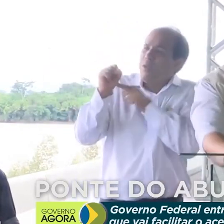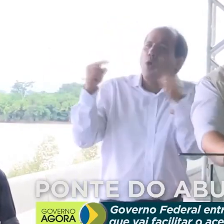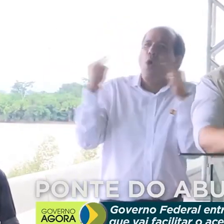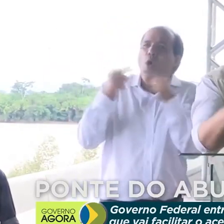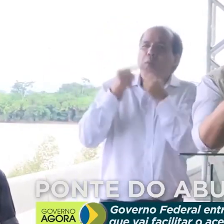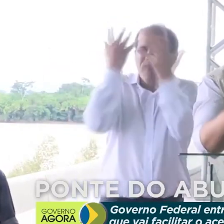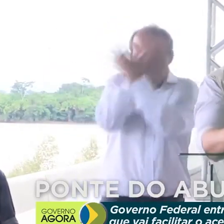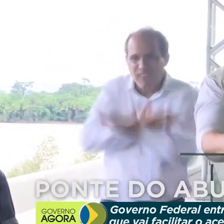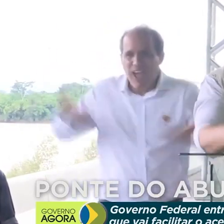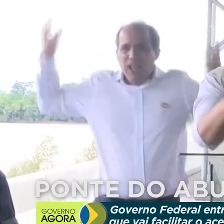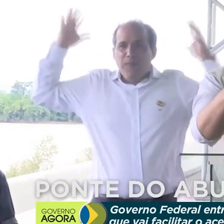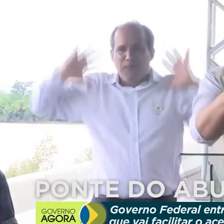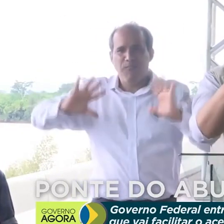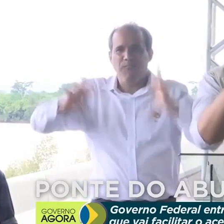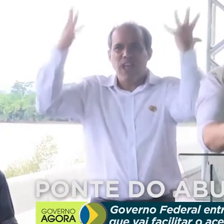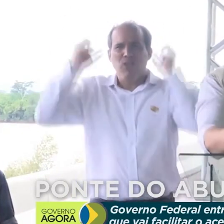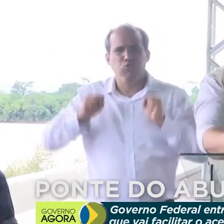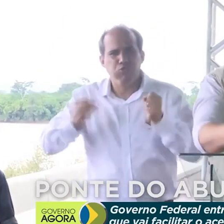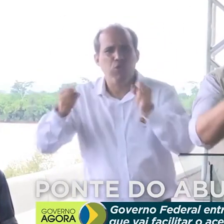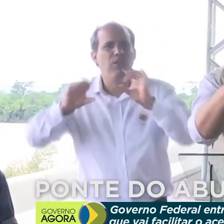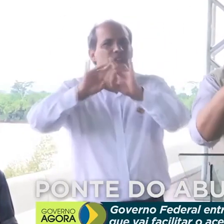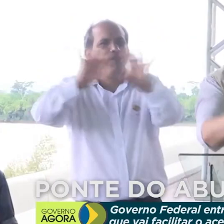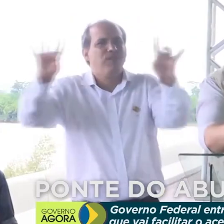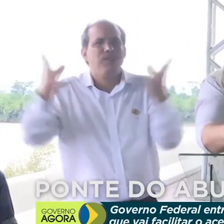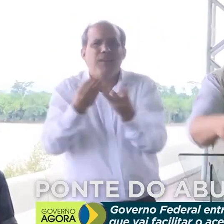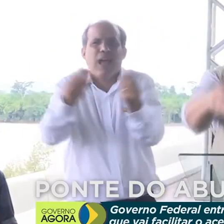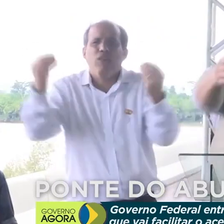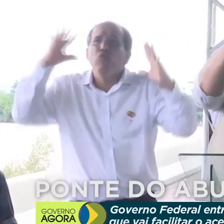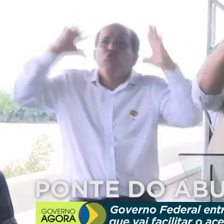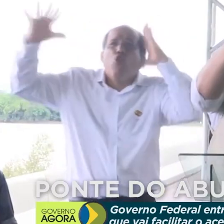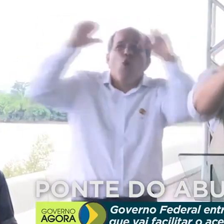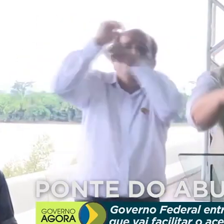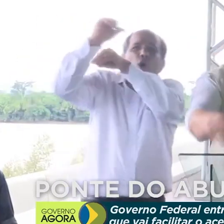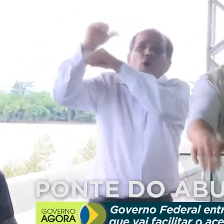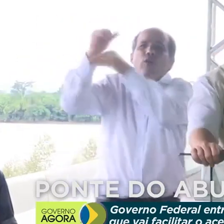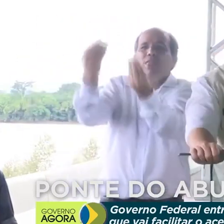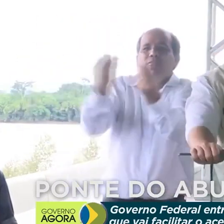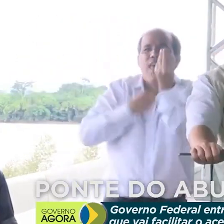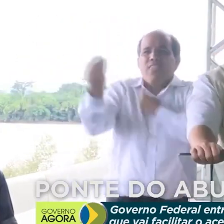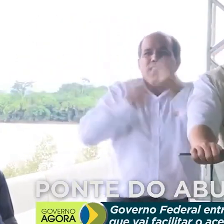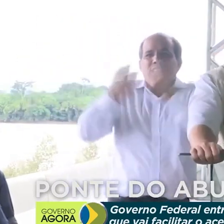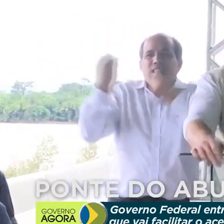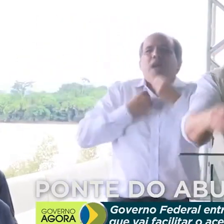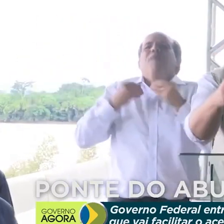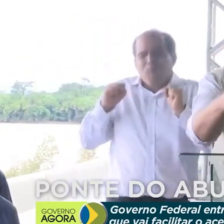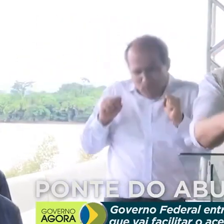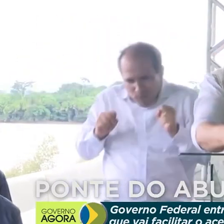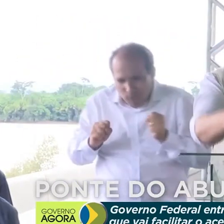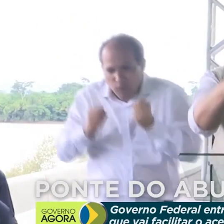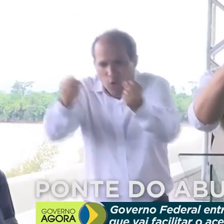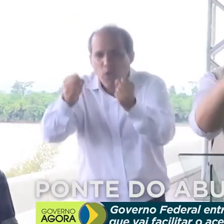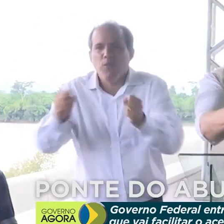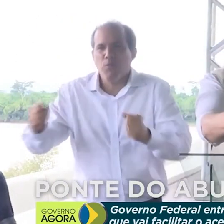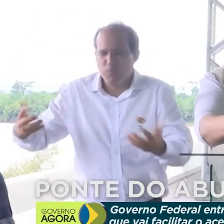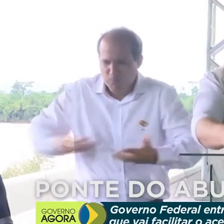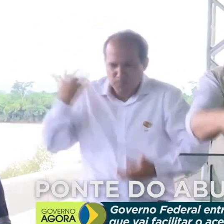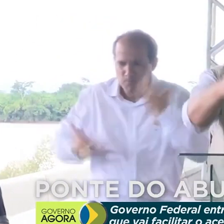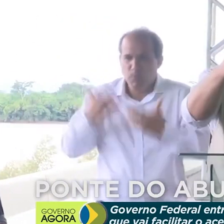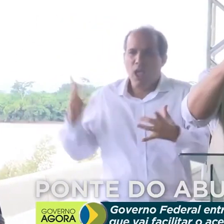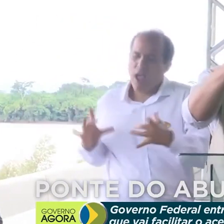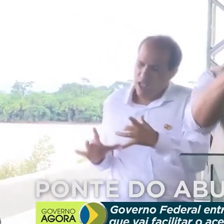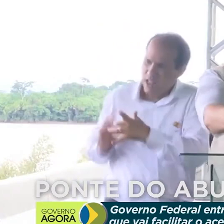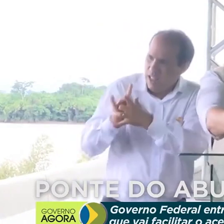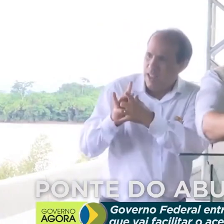celebração, é um dia de celebrar o esforço de muitos, o sonho de muitos que nos proporcionaram isso aqui. Que nos proporcionaram a integração,